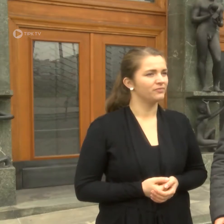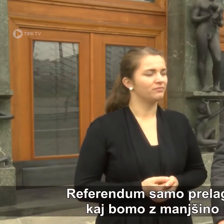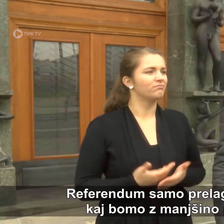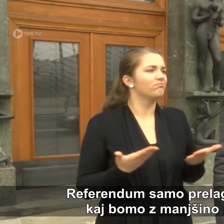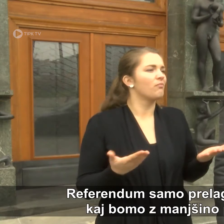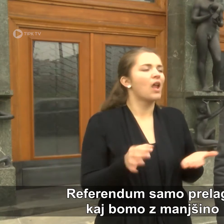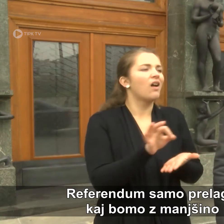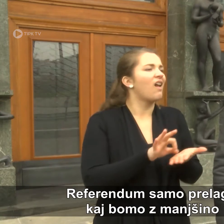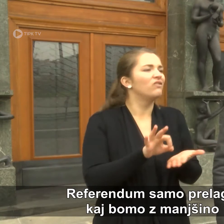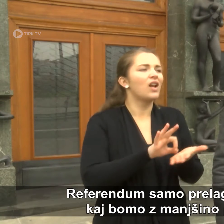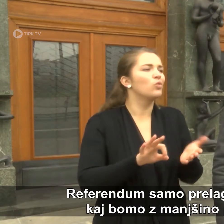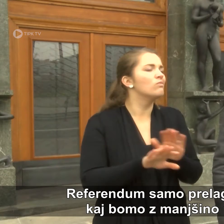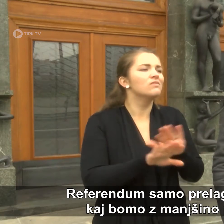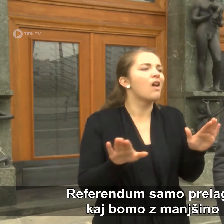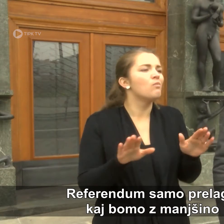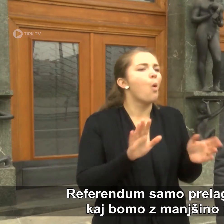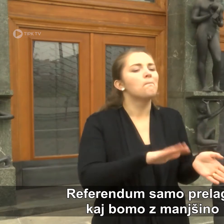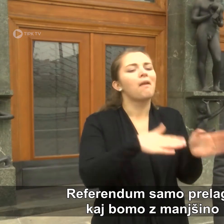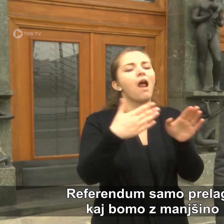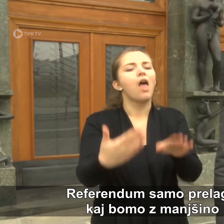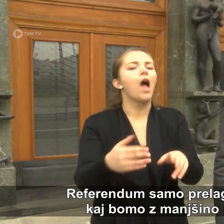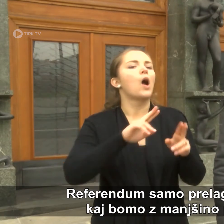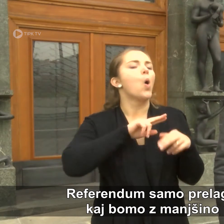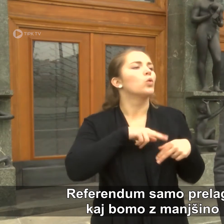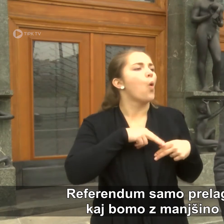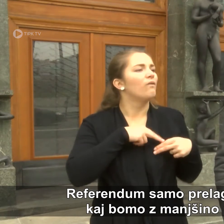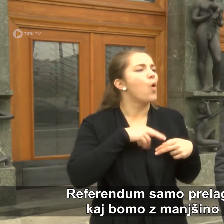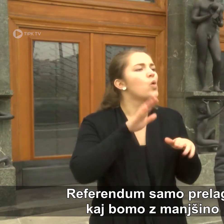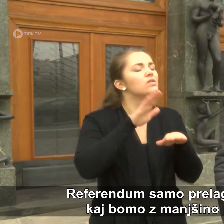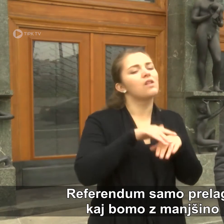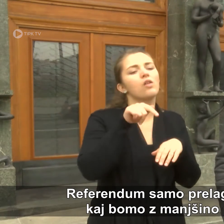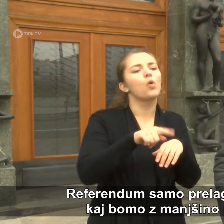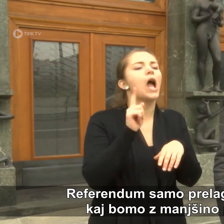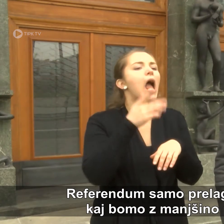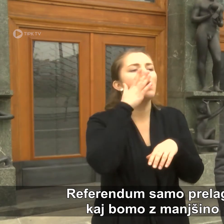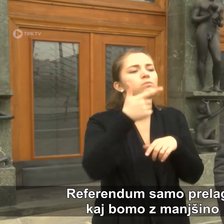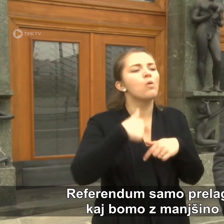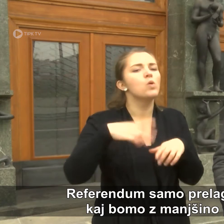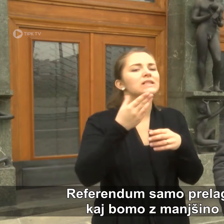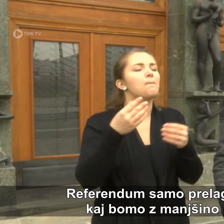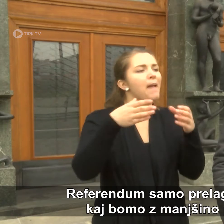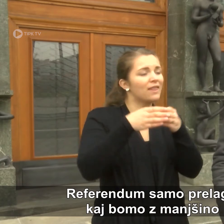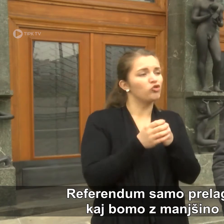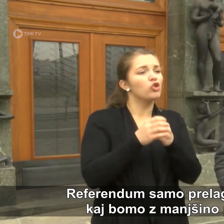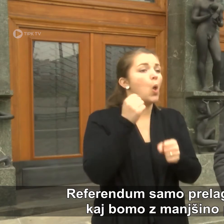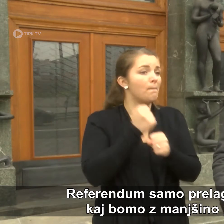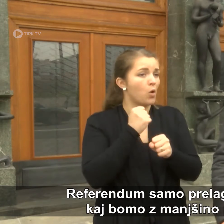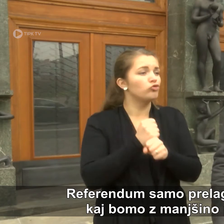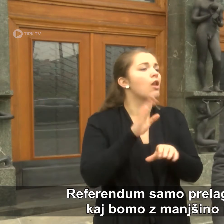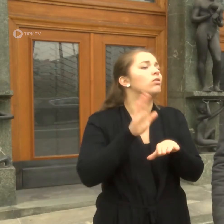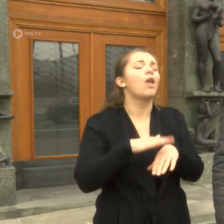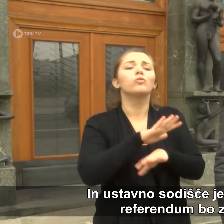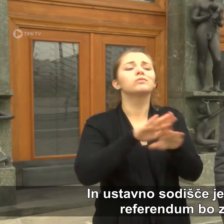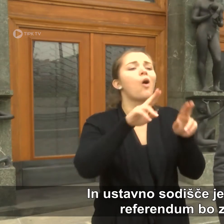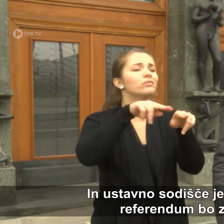Jah, referendum samo prelaga odgovornost na to, kaj bomo z manjšino počeli, na vse